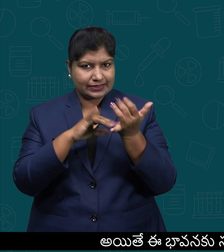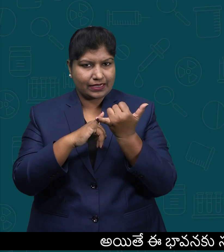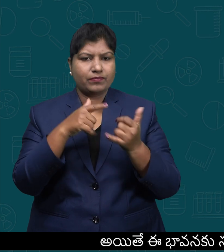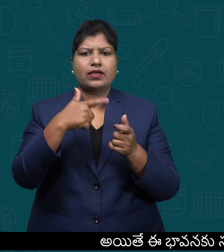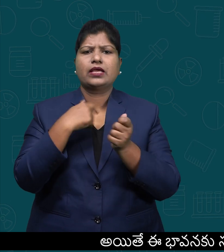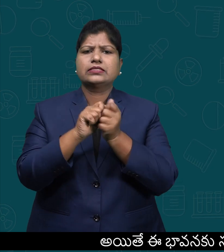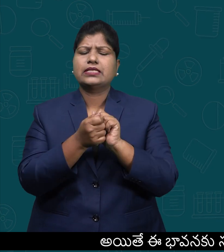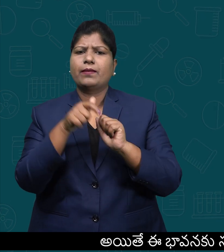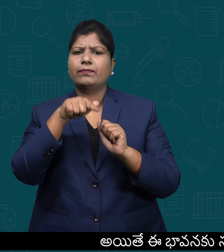సంతృప్తికరమైన వివరణను